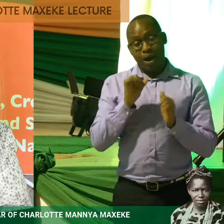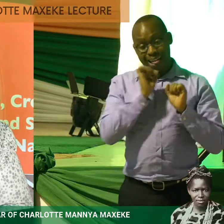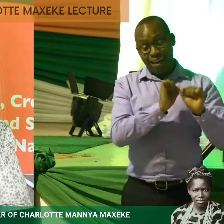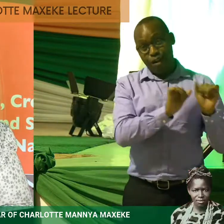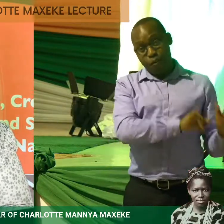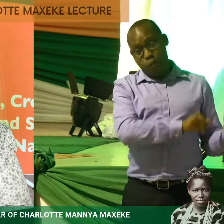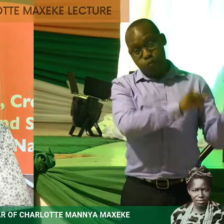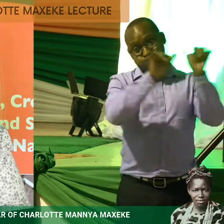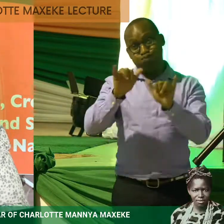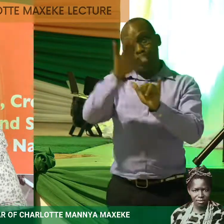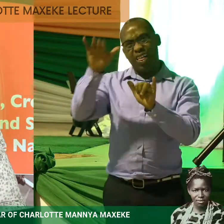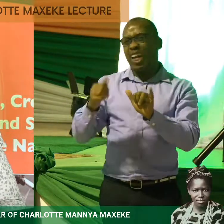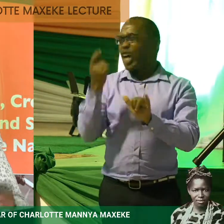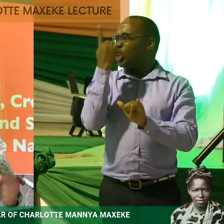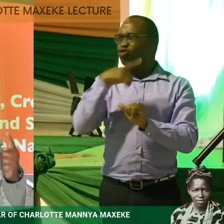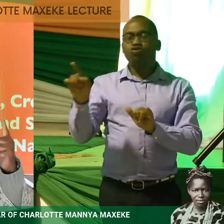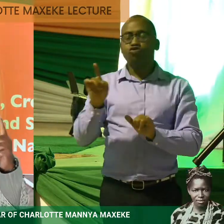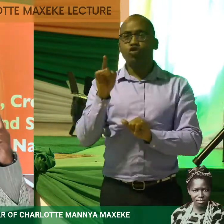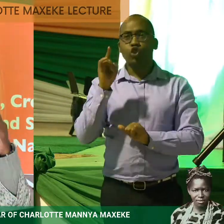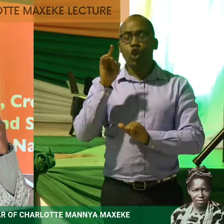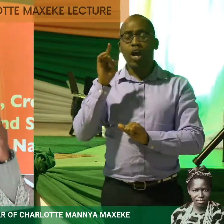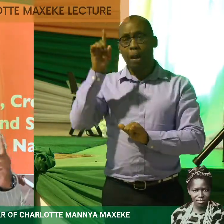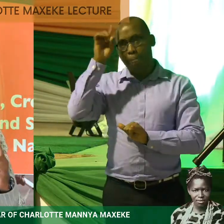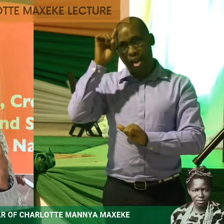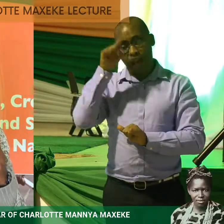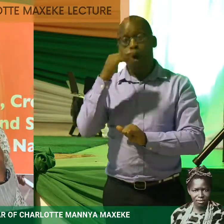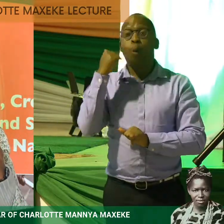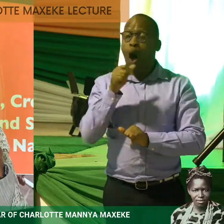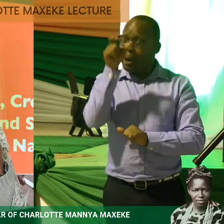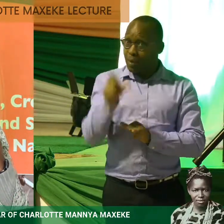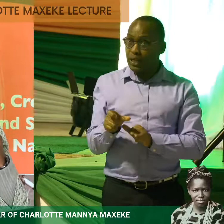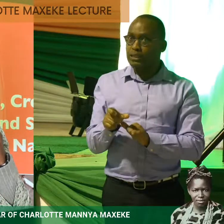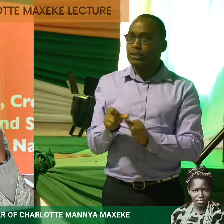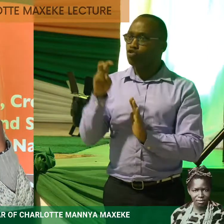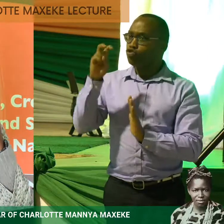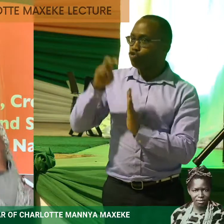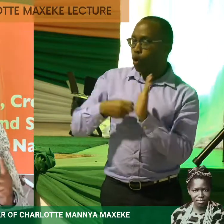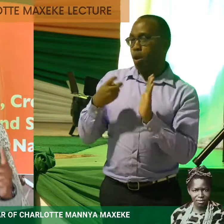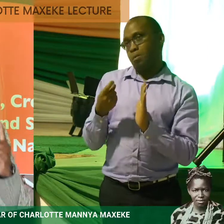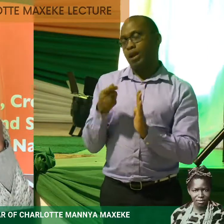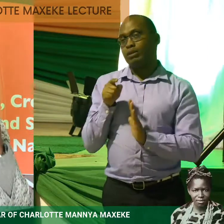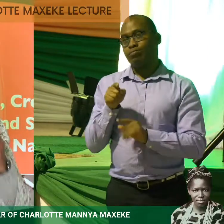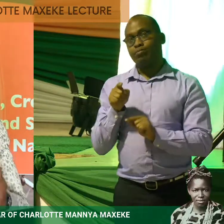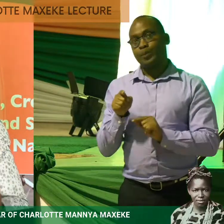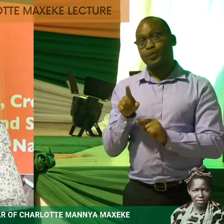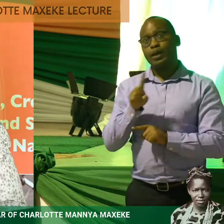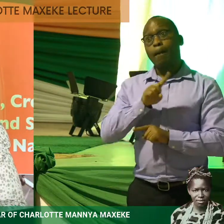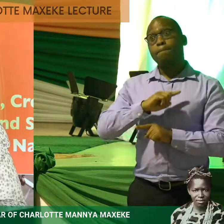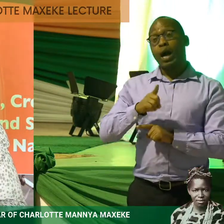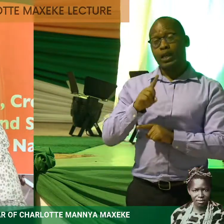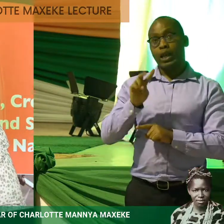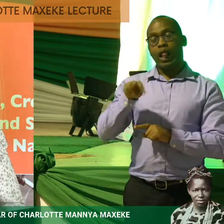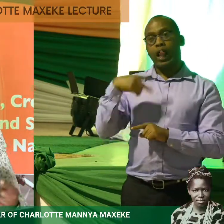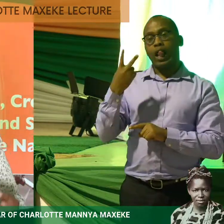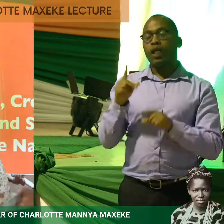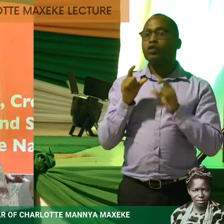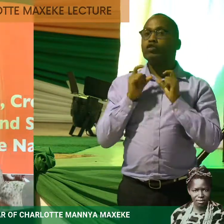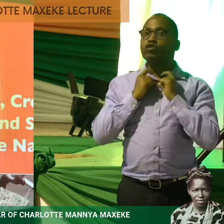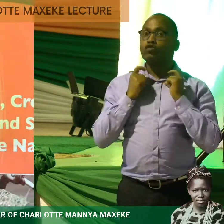nawuyithanda loo ndalo waza ke kwanceda umfundisi